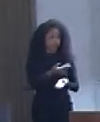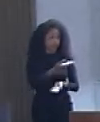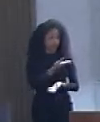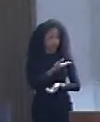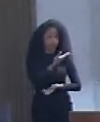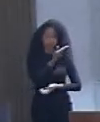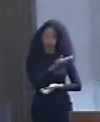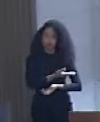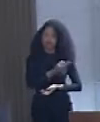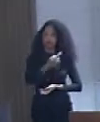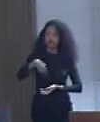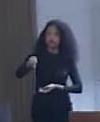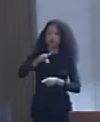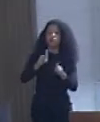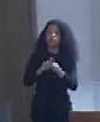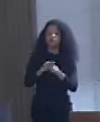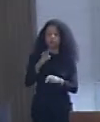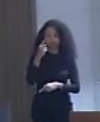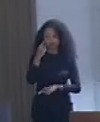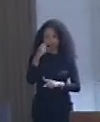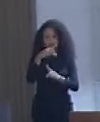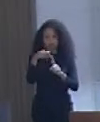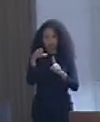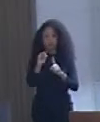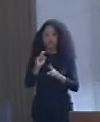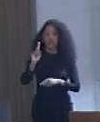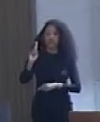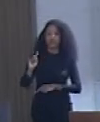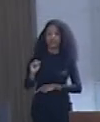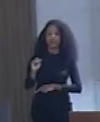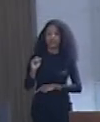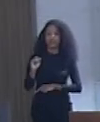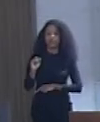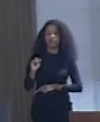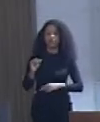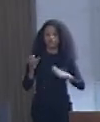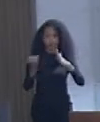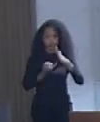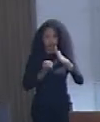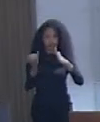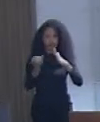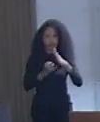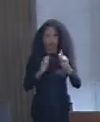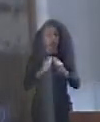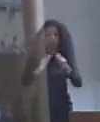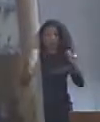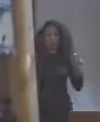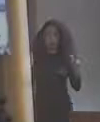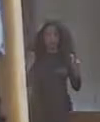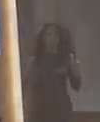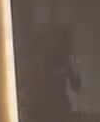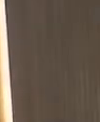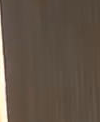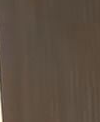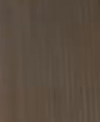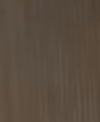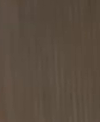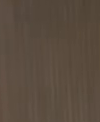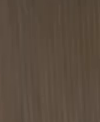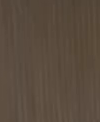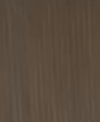companheiros estão aqui. A Previdência Social é a maior instituição de previdência pública das